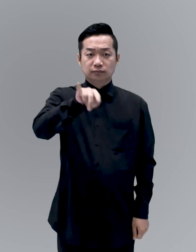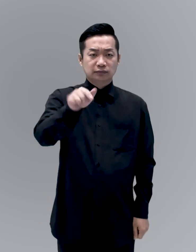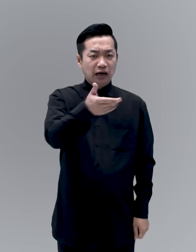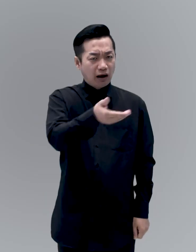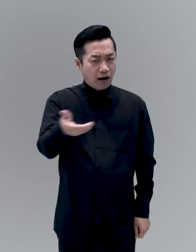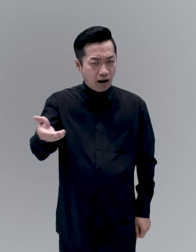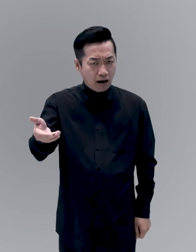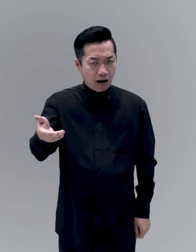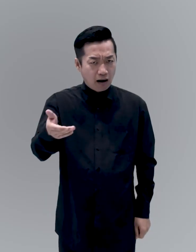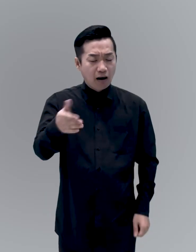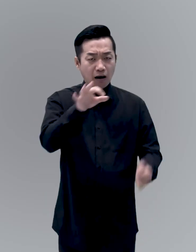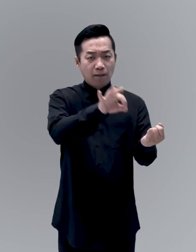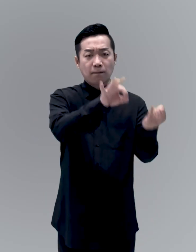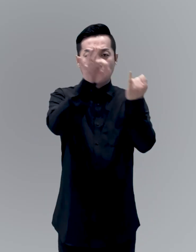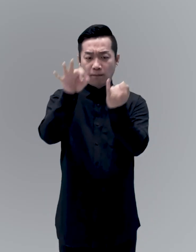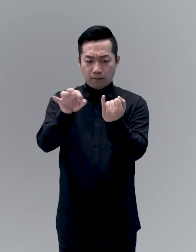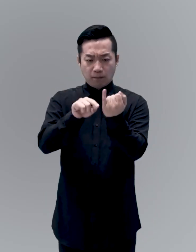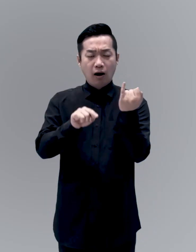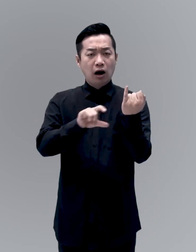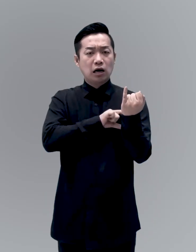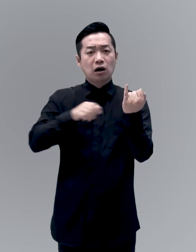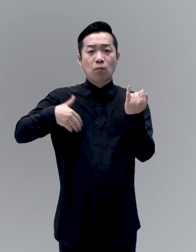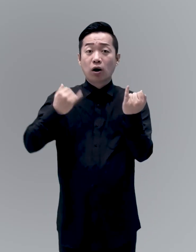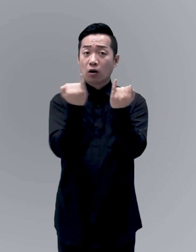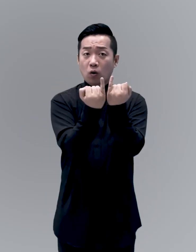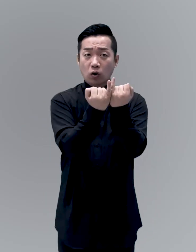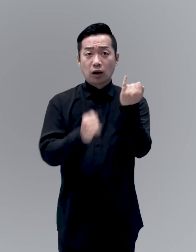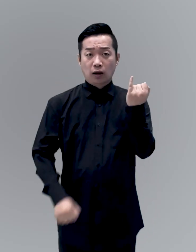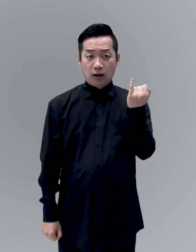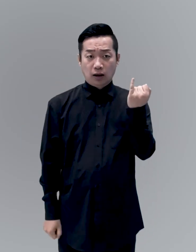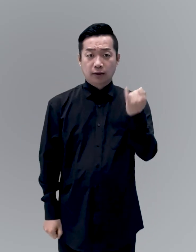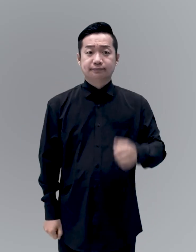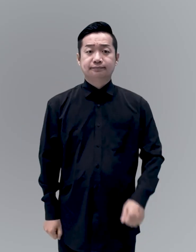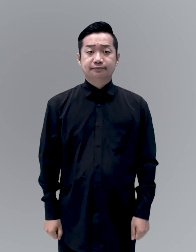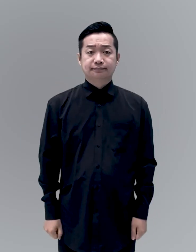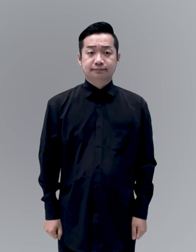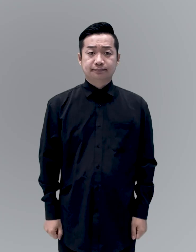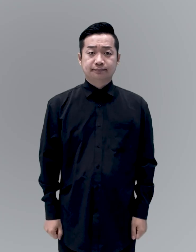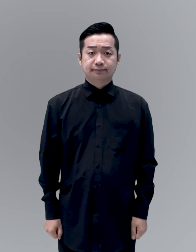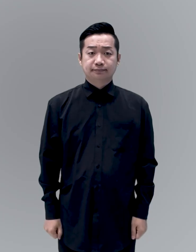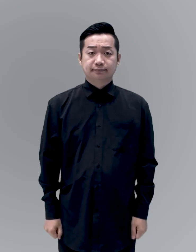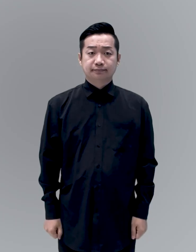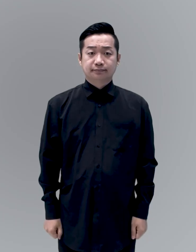센강, 그곳에서 건져진 이름 모를 여인.